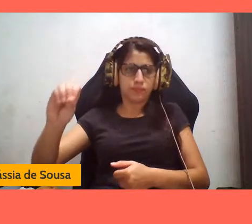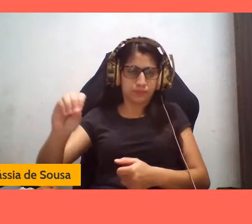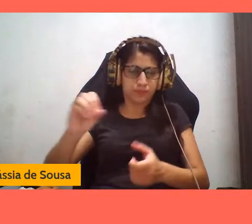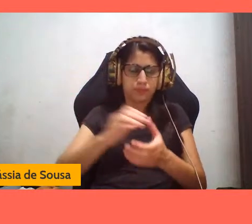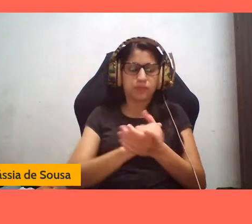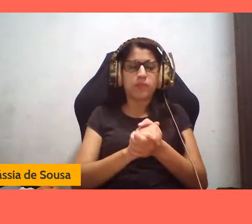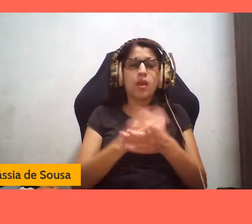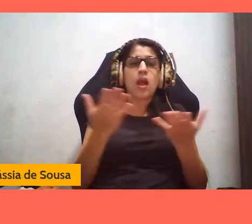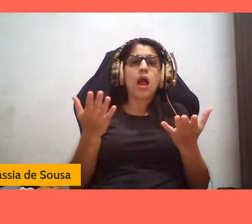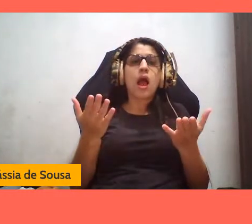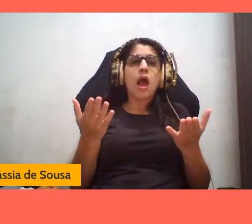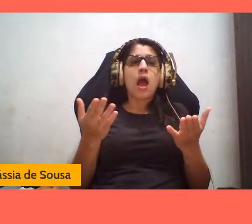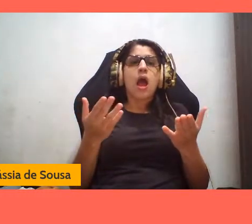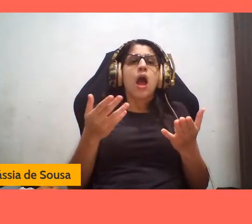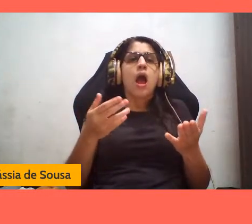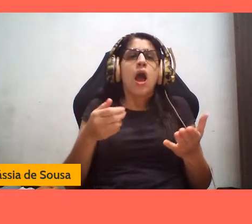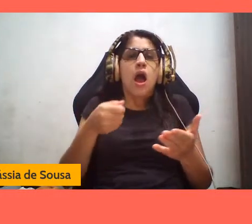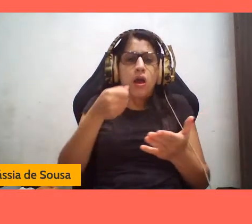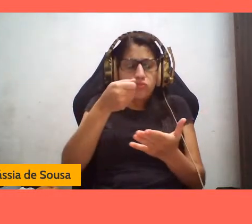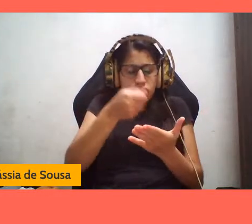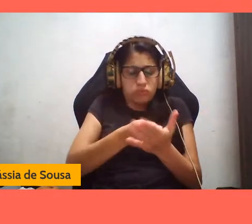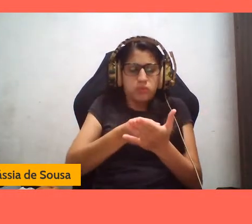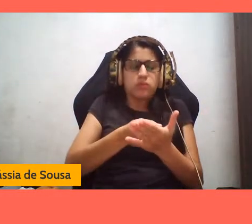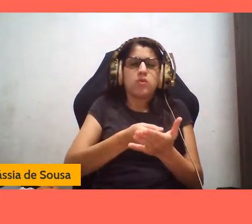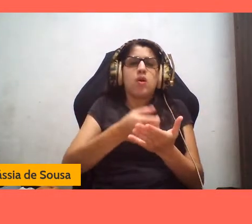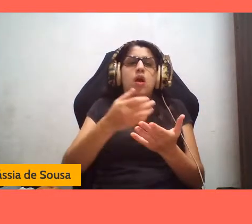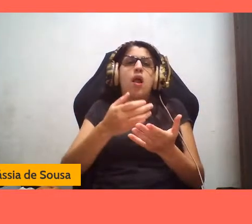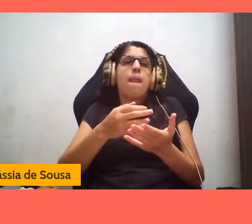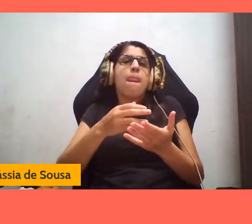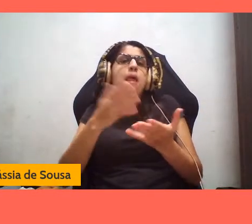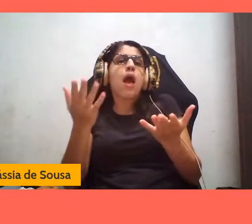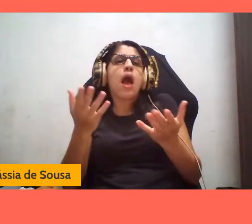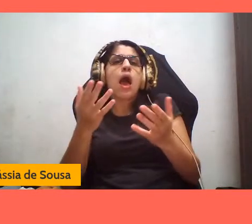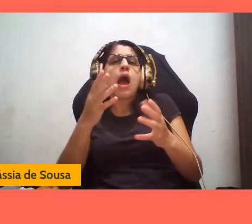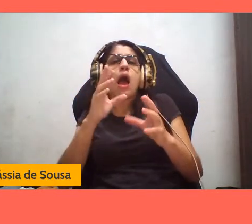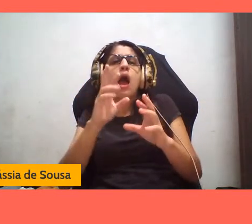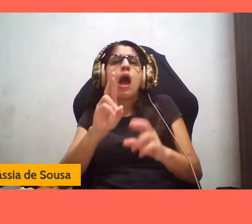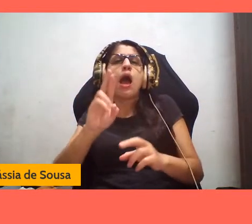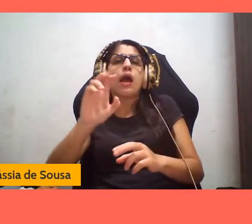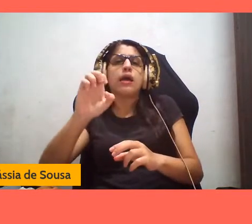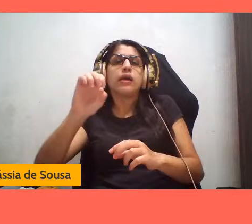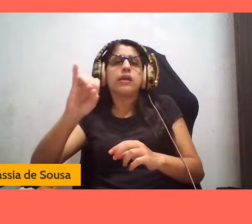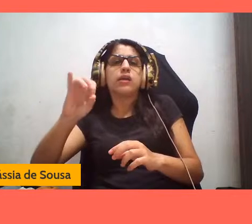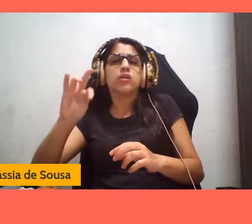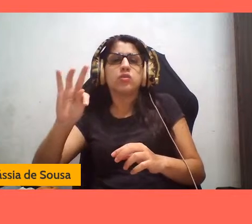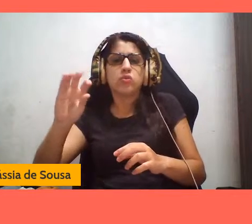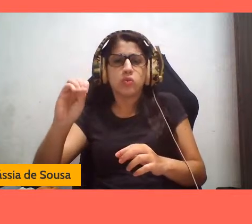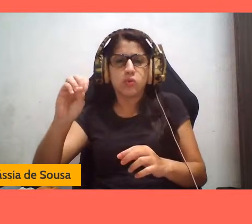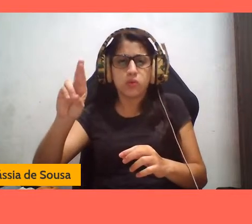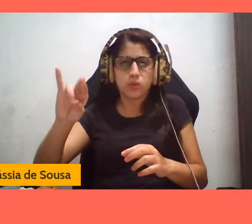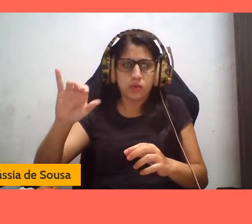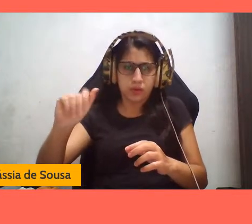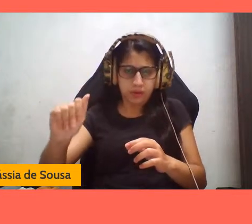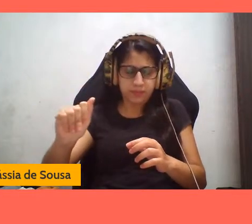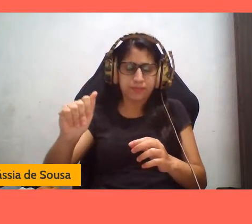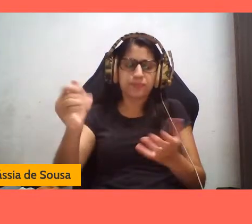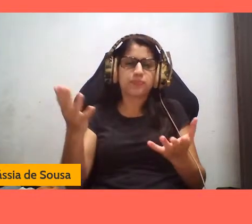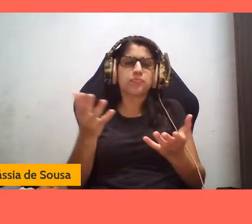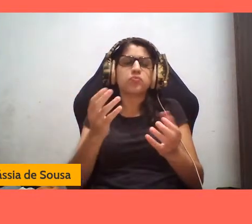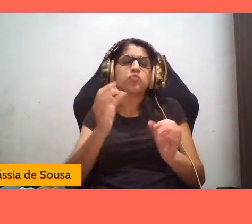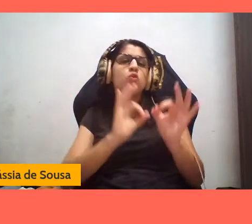Leonardo assumiu a reitoria do UFPB com uma visão e uma estratégia para fazer do